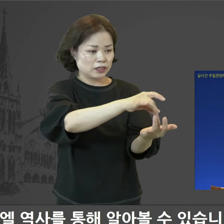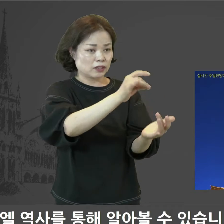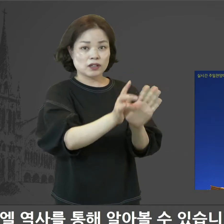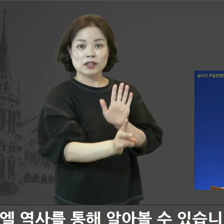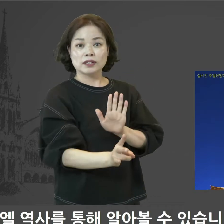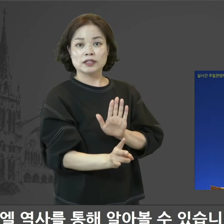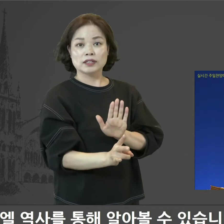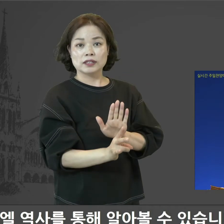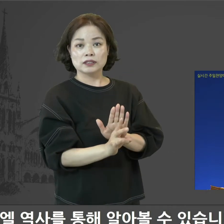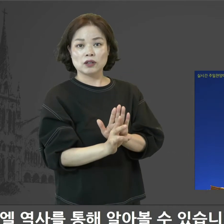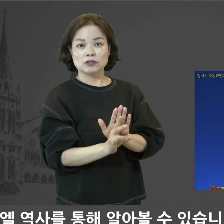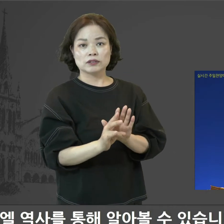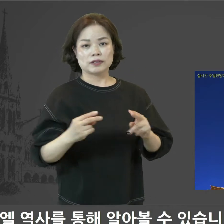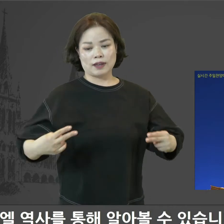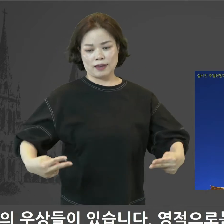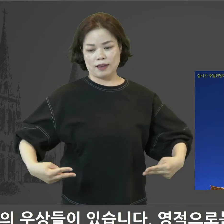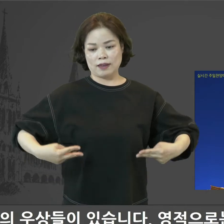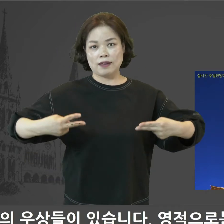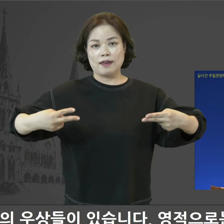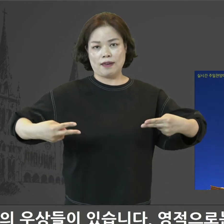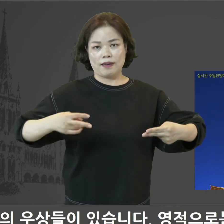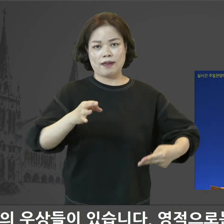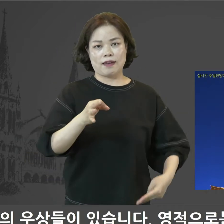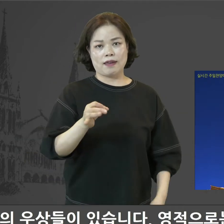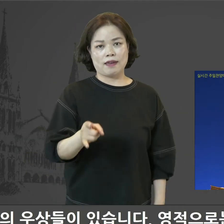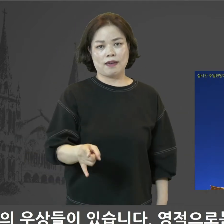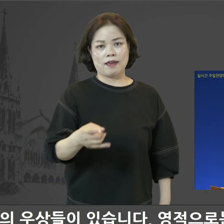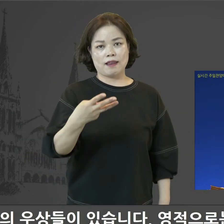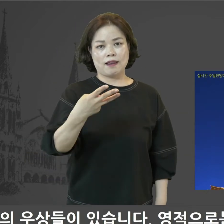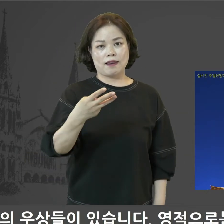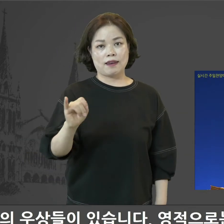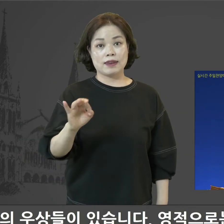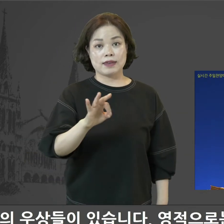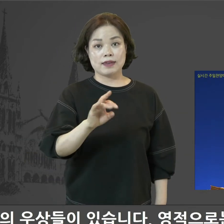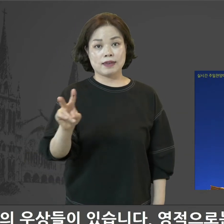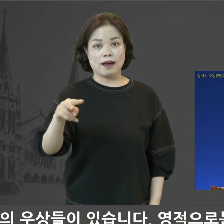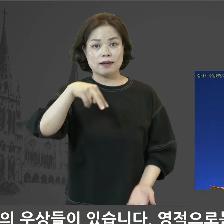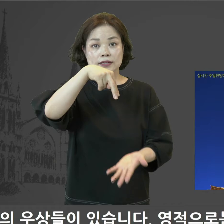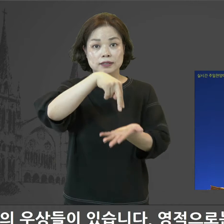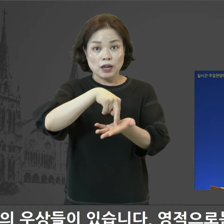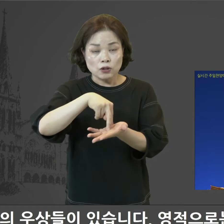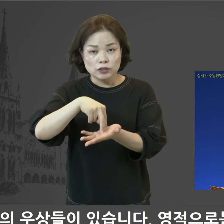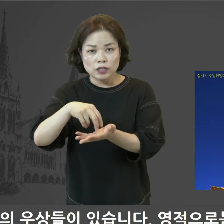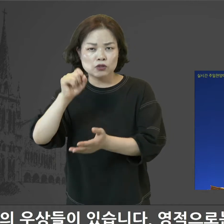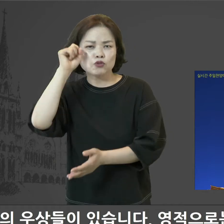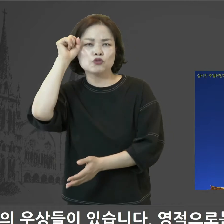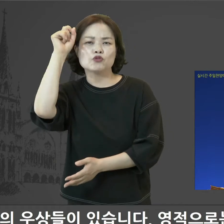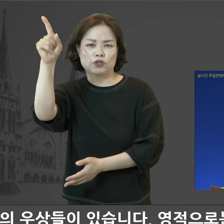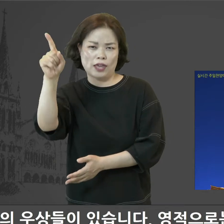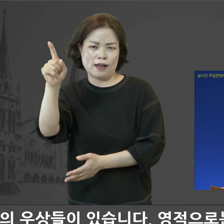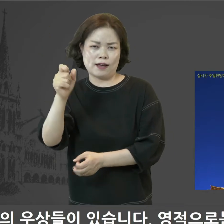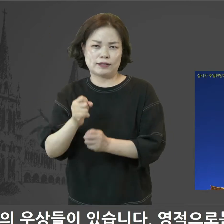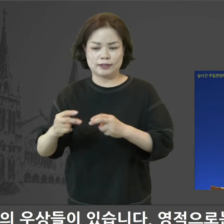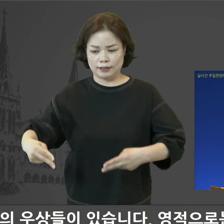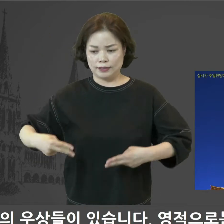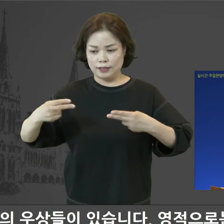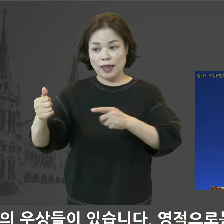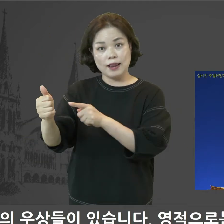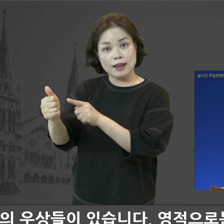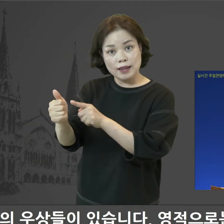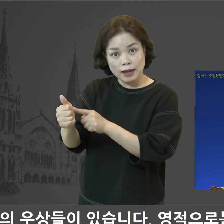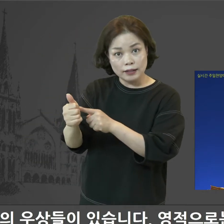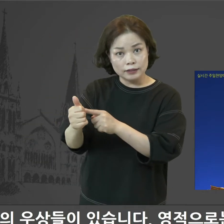선지자 엘리야를 세우신 때였습니다. 이스라엘의 역사상 가장 위대한 선지자라고 여기는 엘리야는